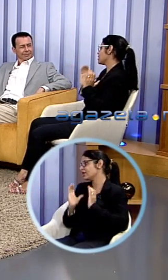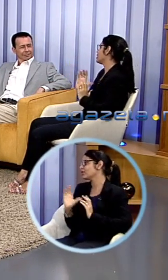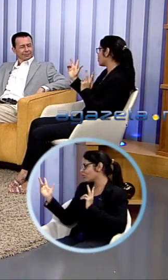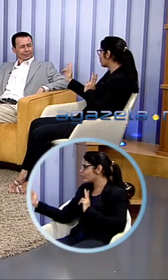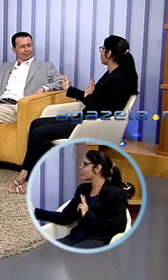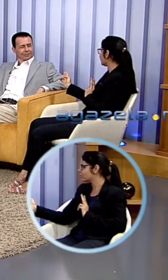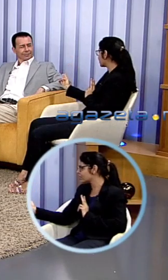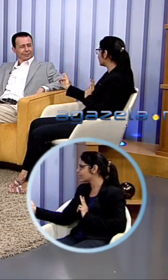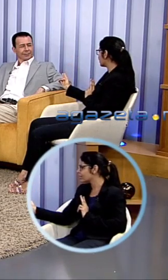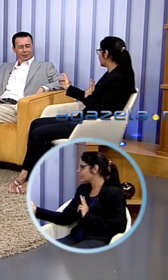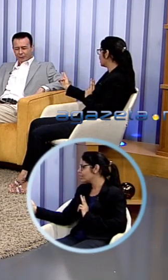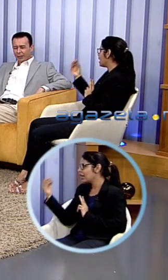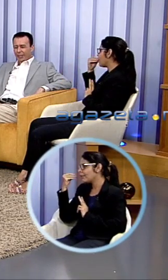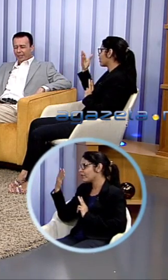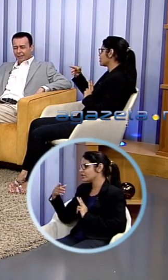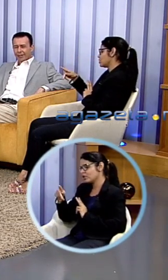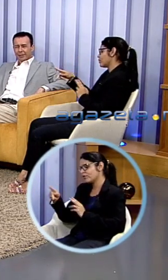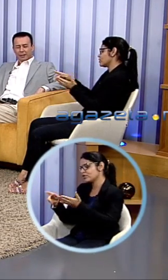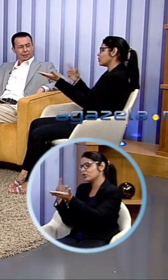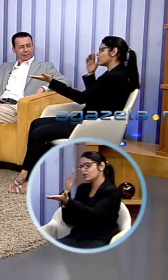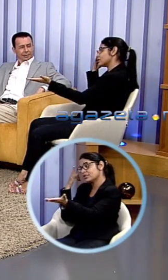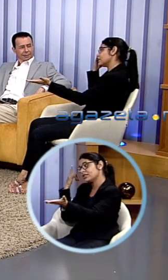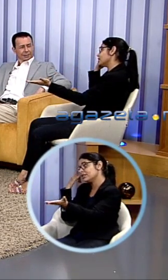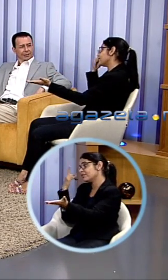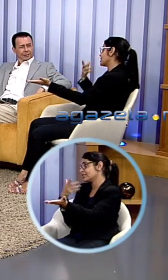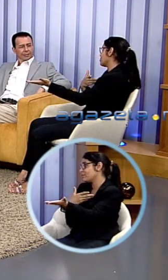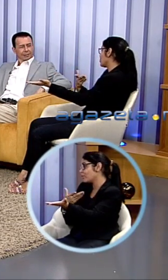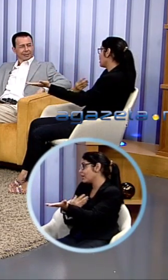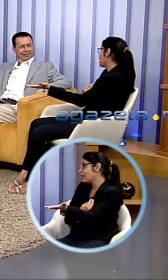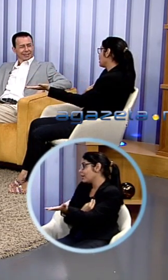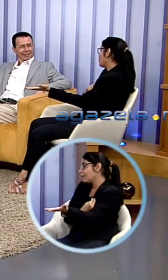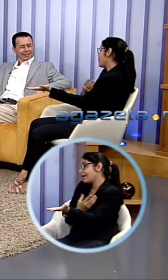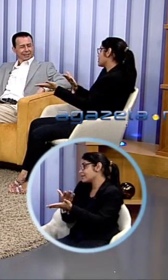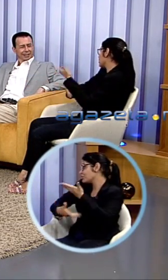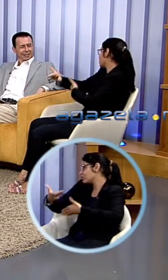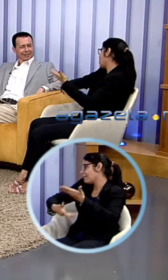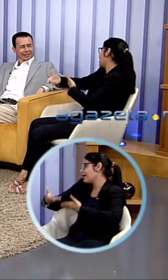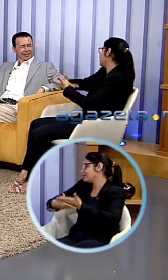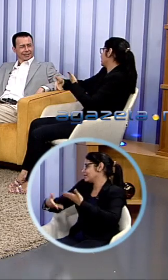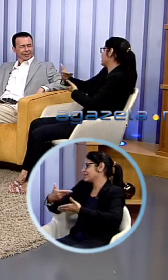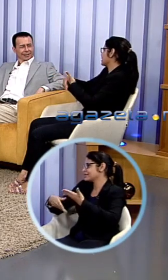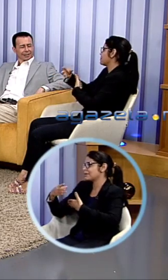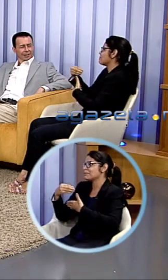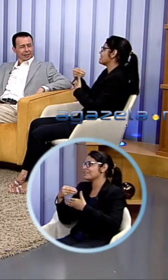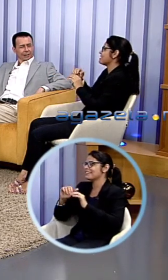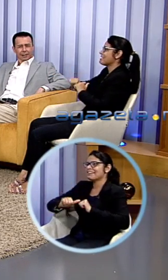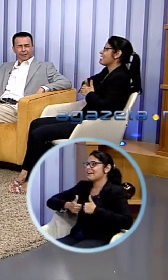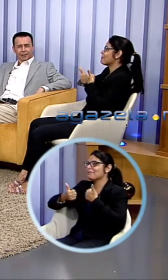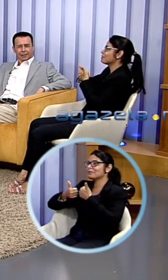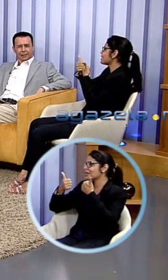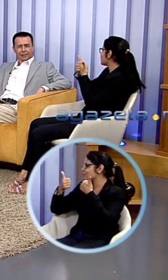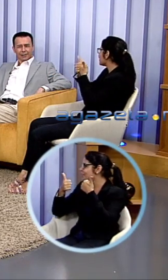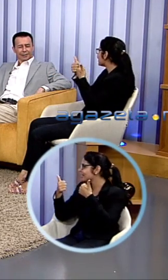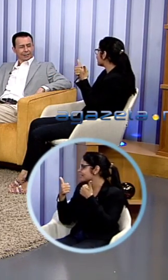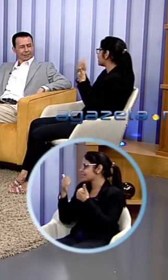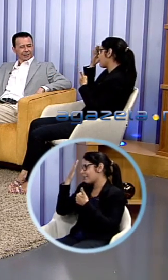é um cidadão como eu e você sim a prova disso é o professor Lucas aqui vai ser meu parceiro de trabalho isso assim para mim é